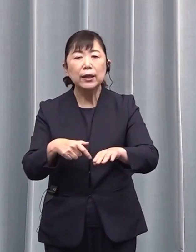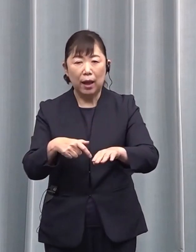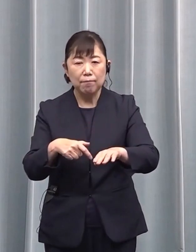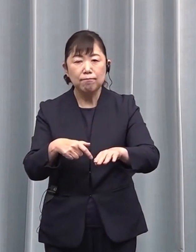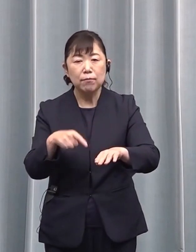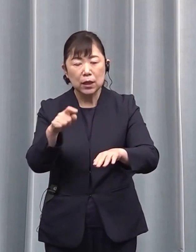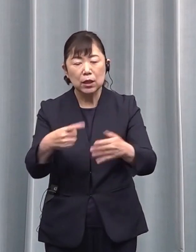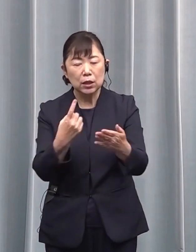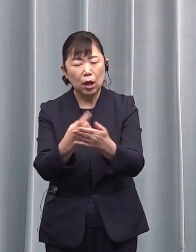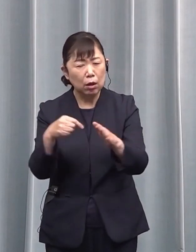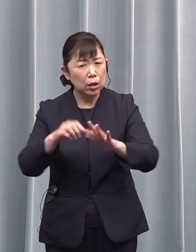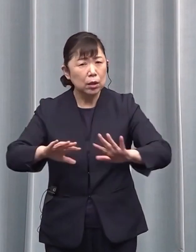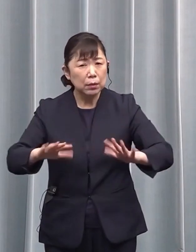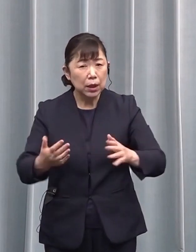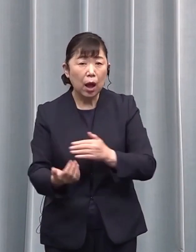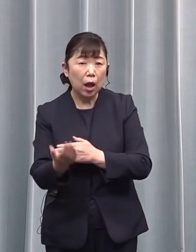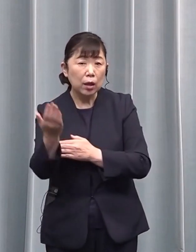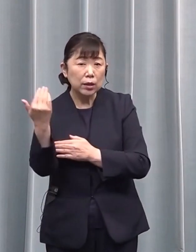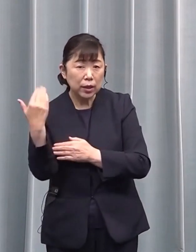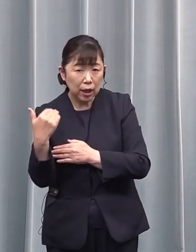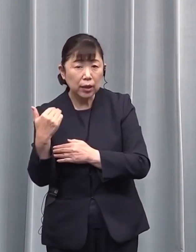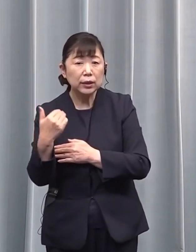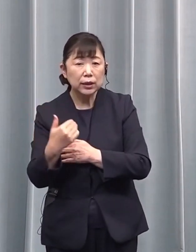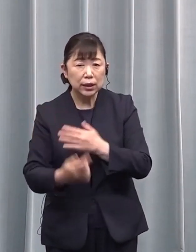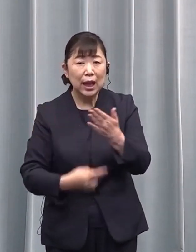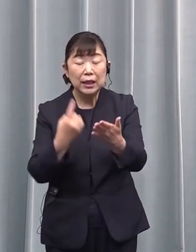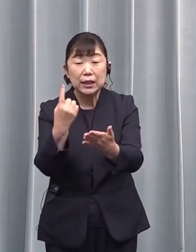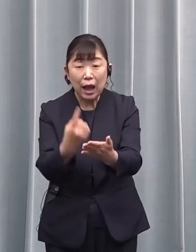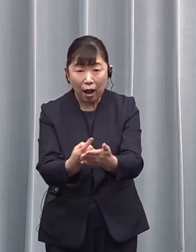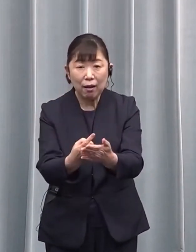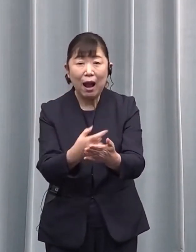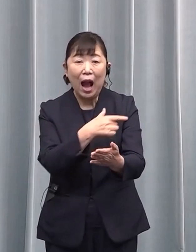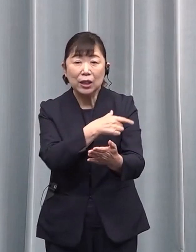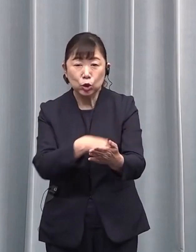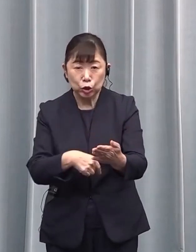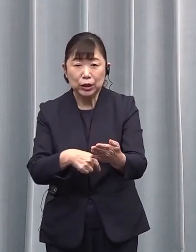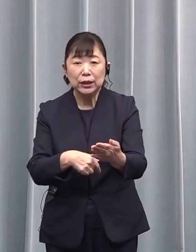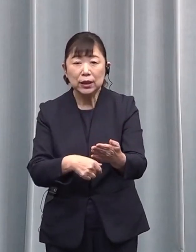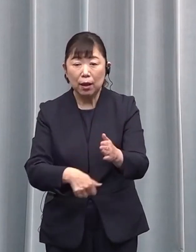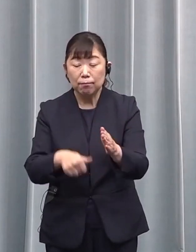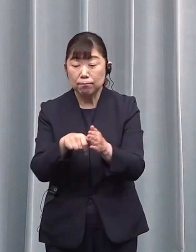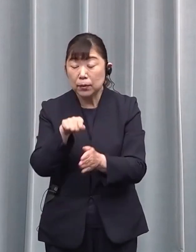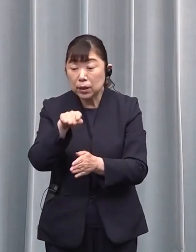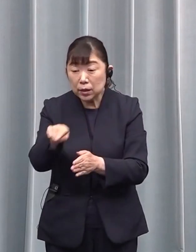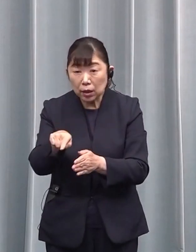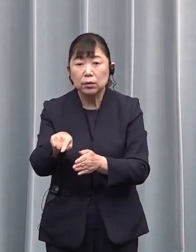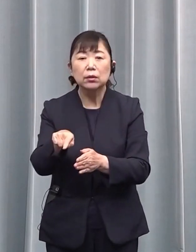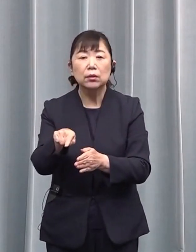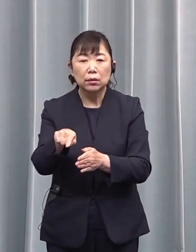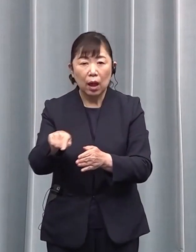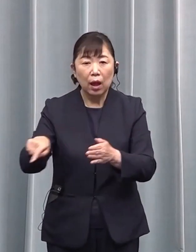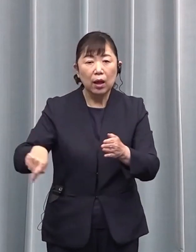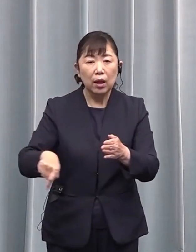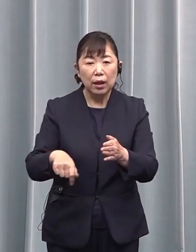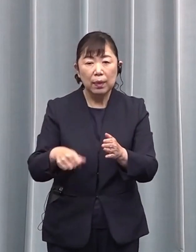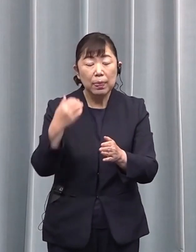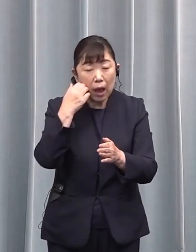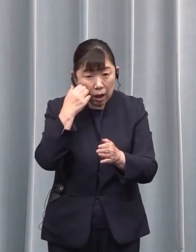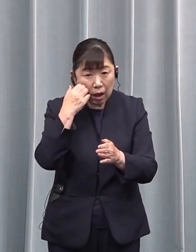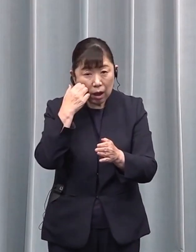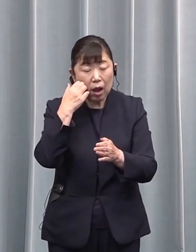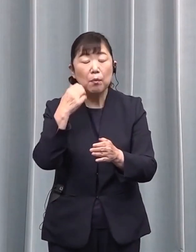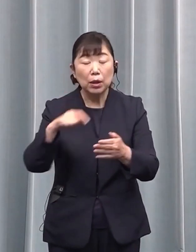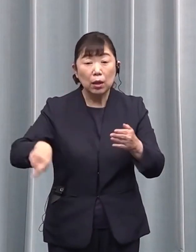ではないか、もし事前に参加する記者、指す記者か、答えさせる内容が決まってるなら、すべて発表していれ